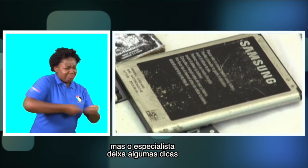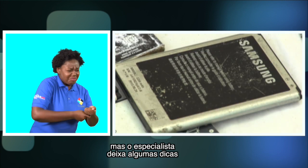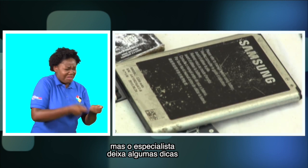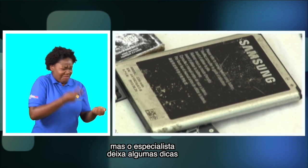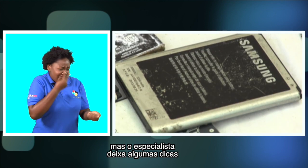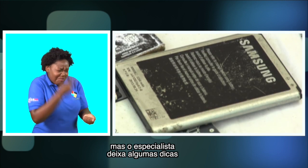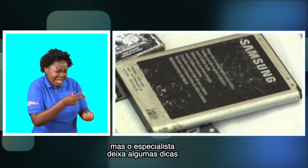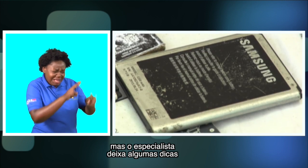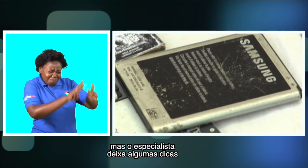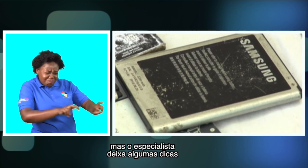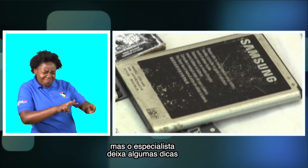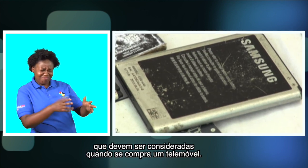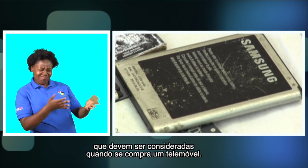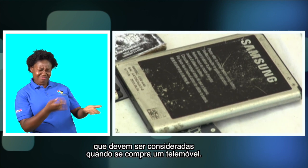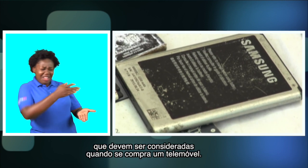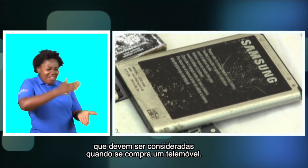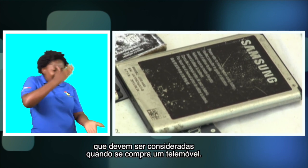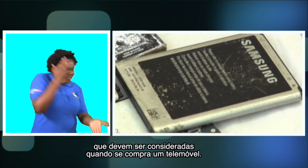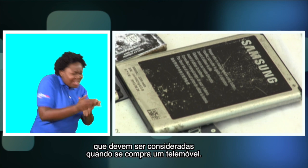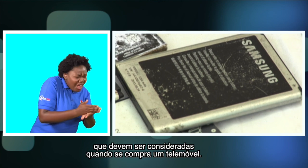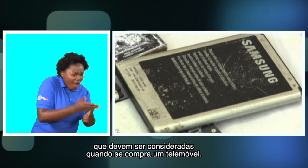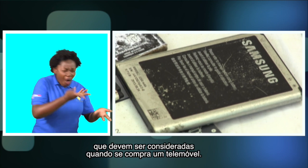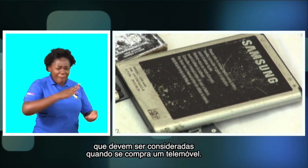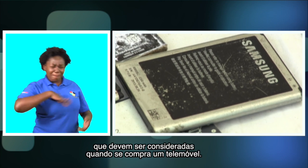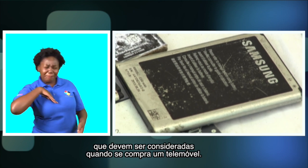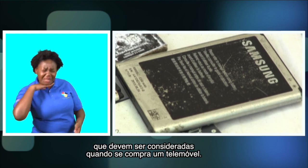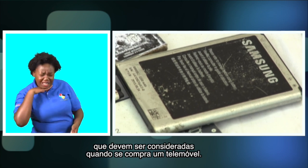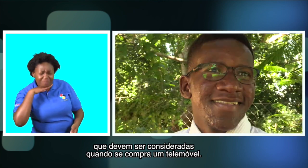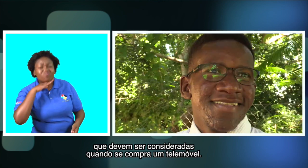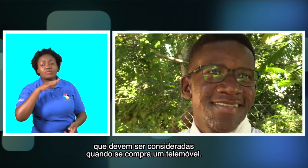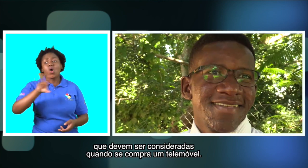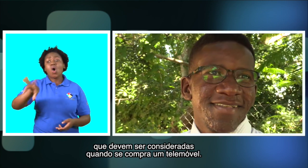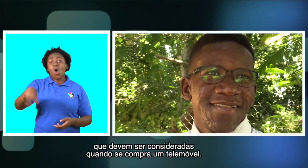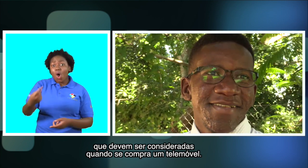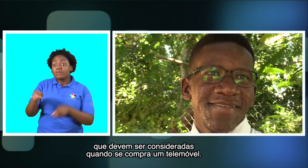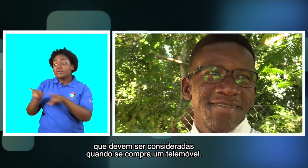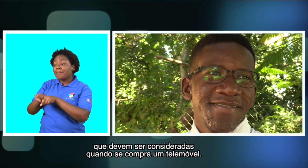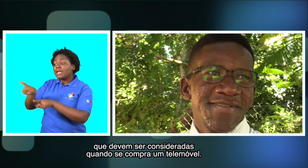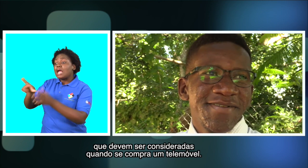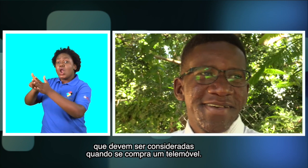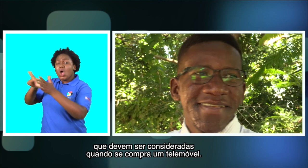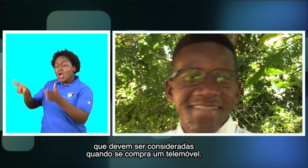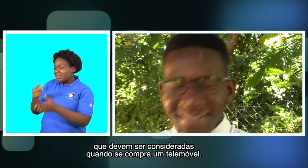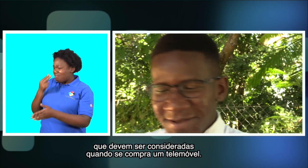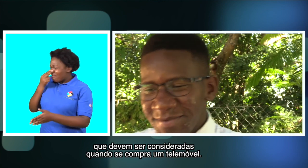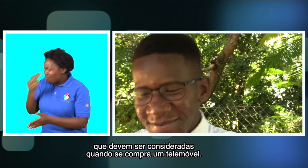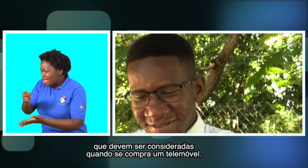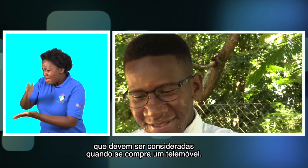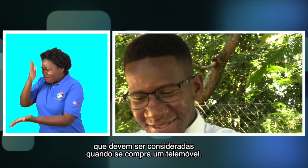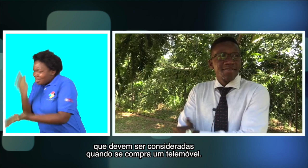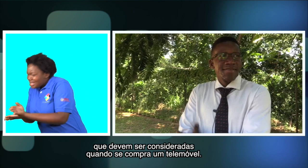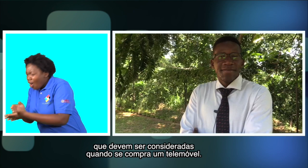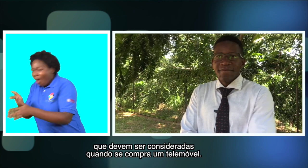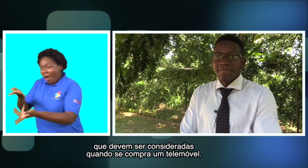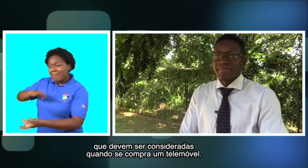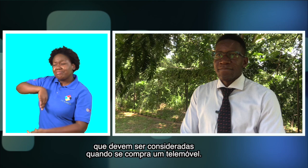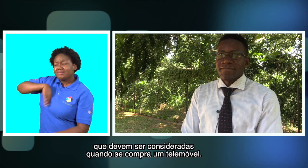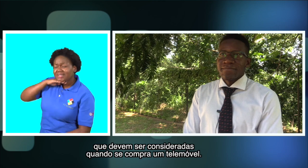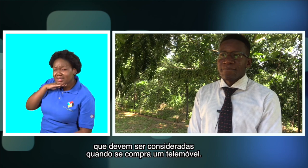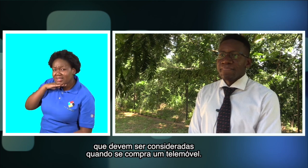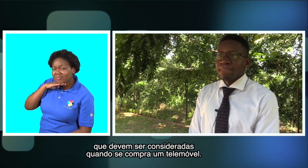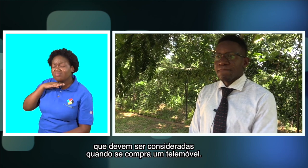deixa algumas dicas que devem ser consideradas quando se compra um